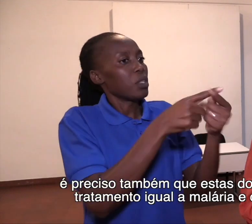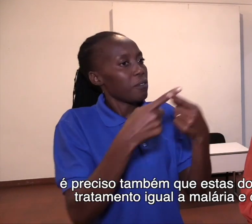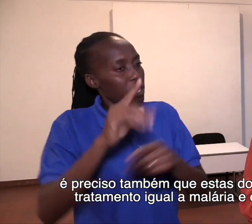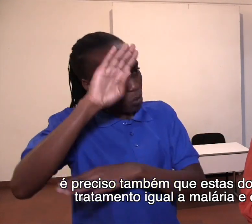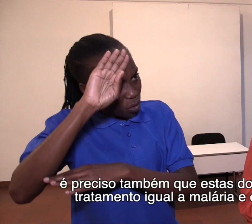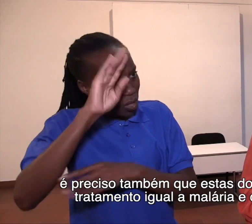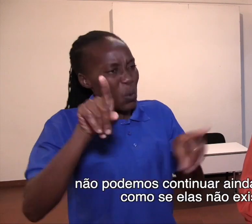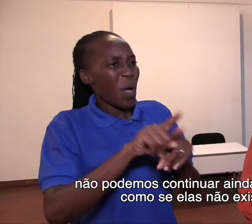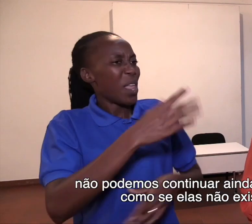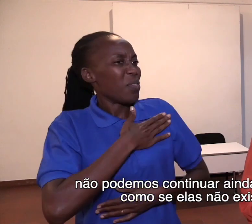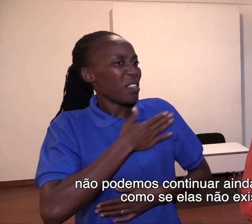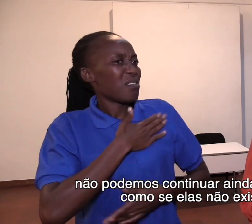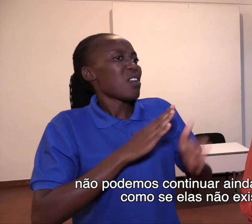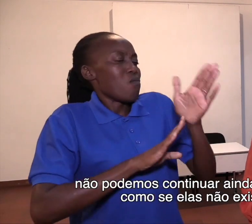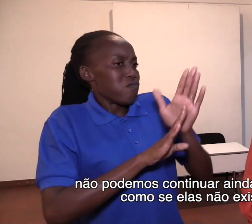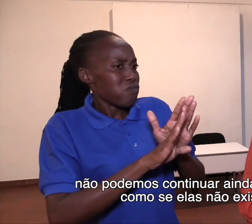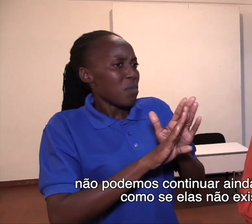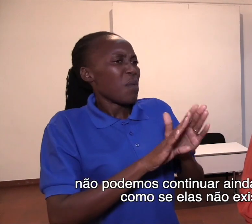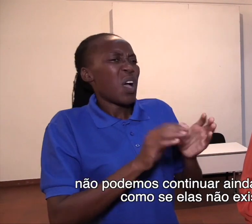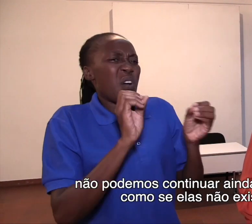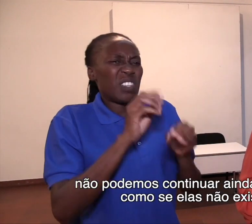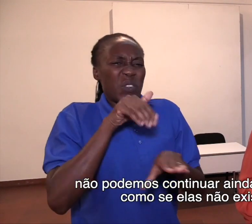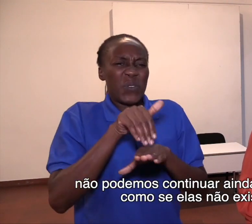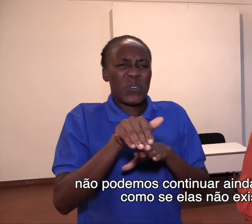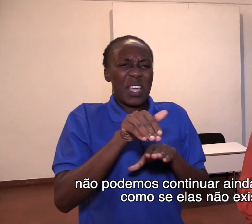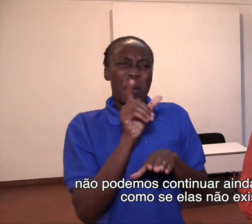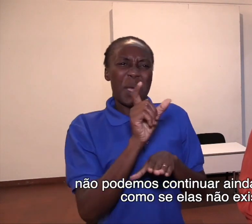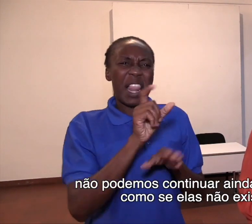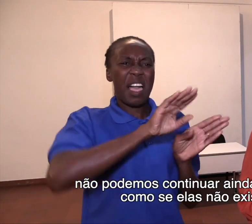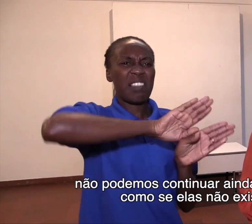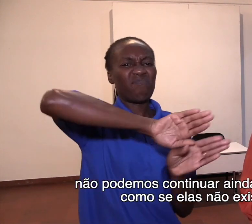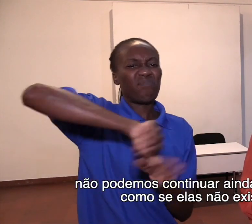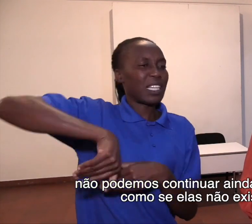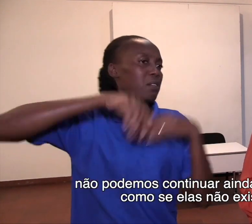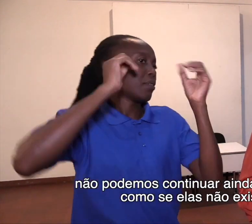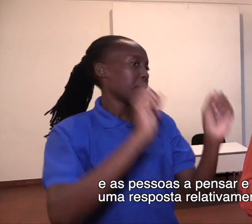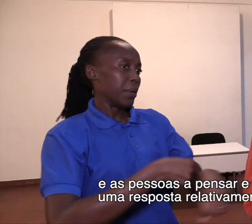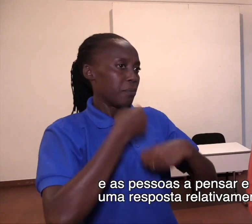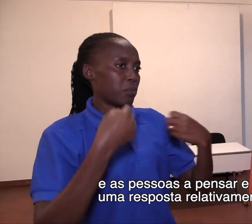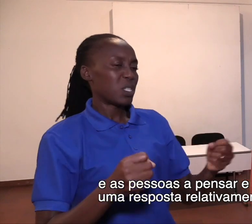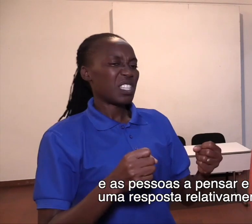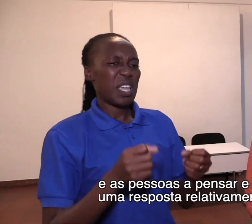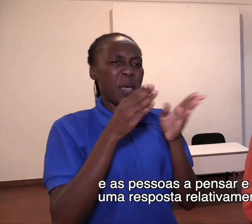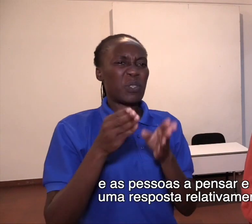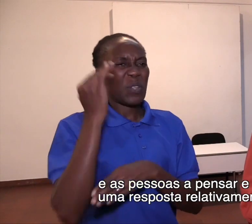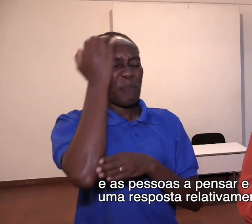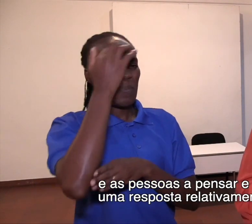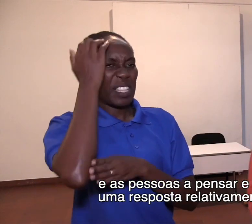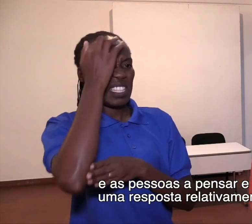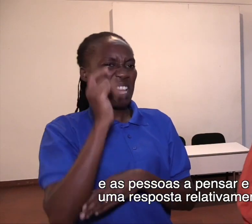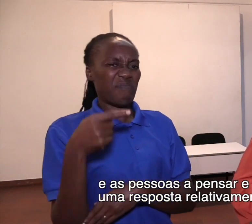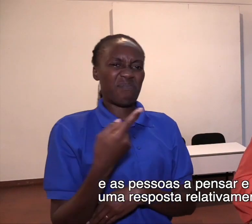alta ou qualquer outra coisa. Não podemos continuar ainda a marginalizar como se elas não existissem e as pessoas a pensarem